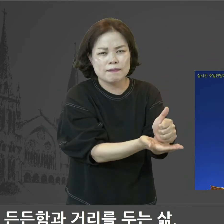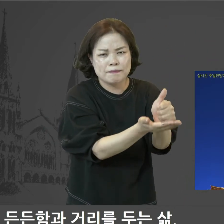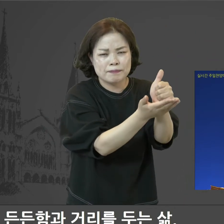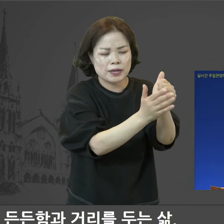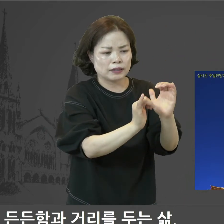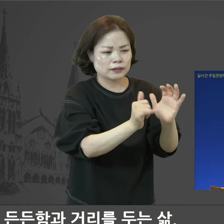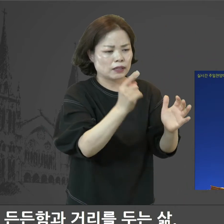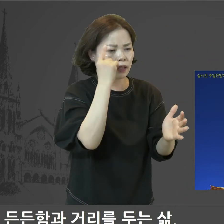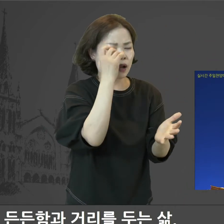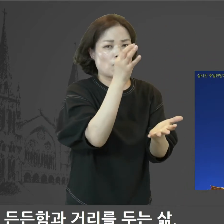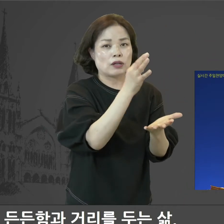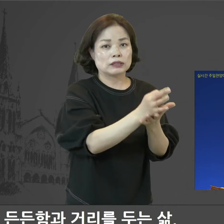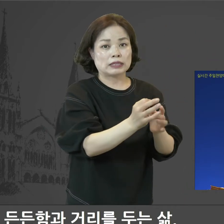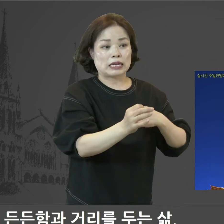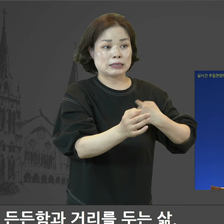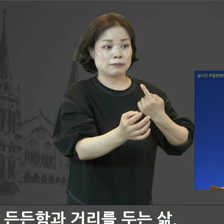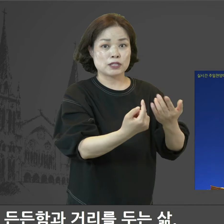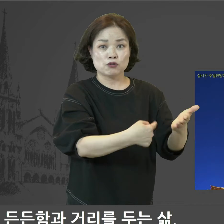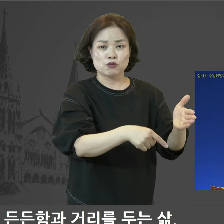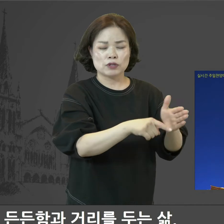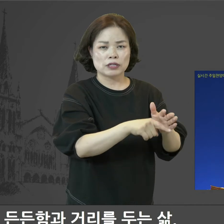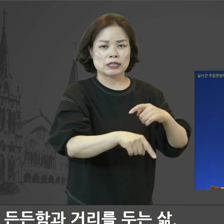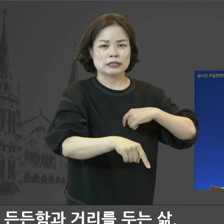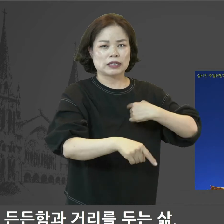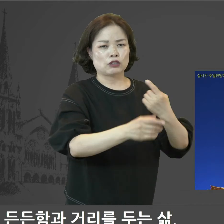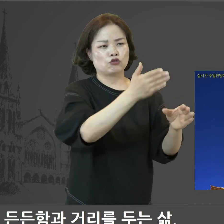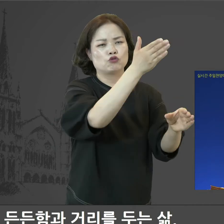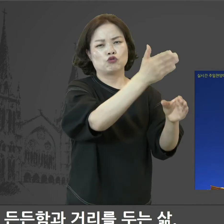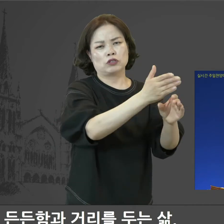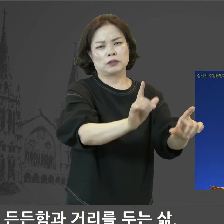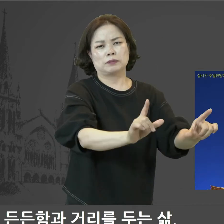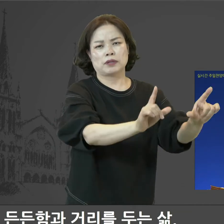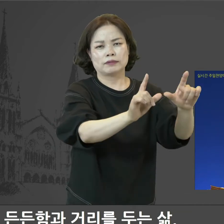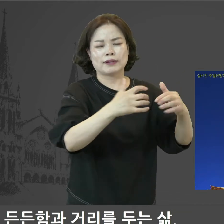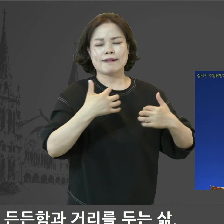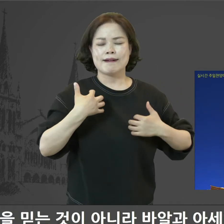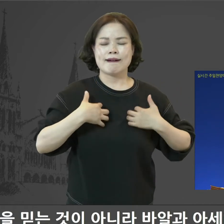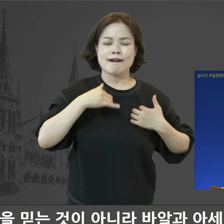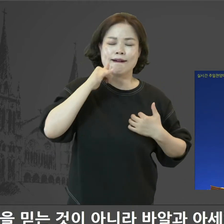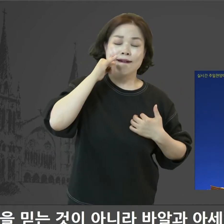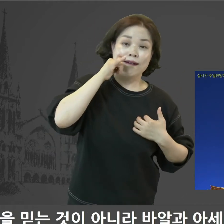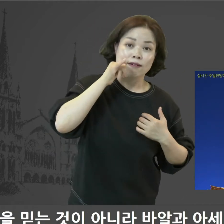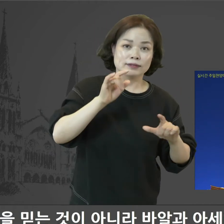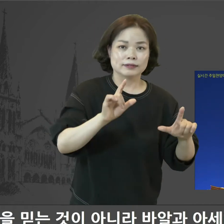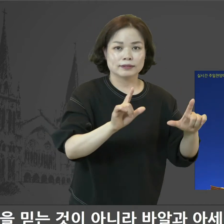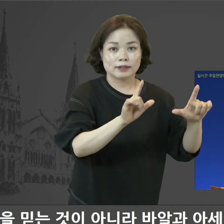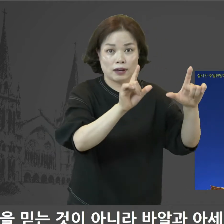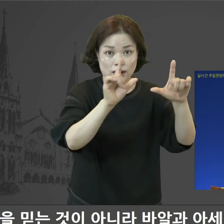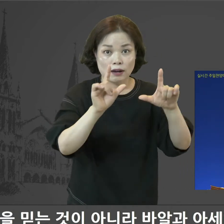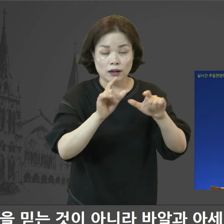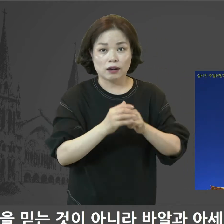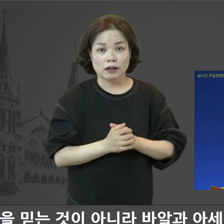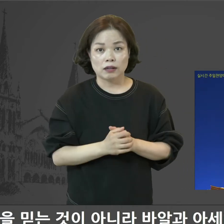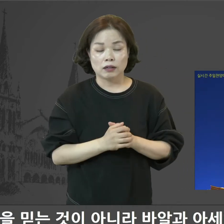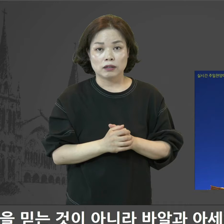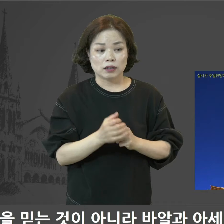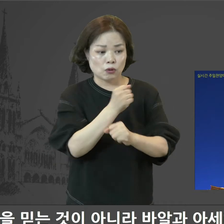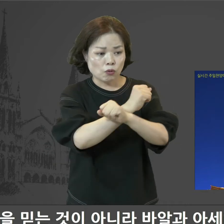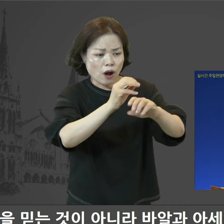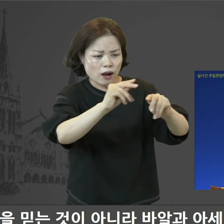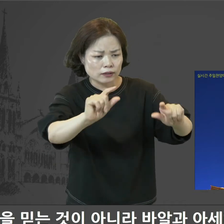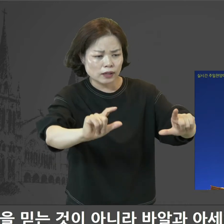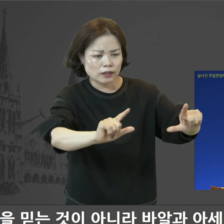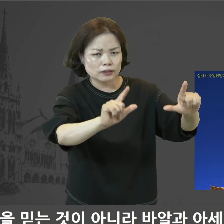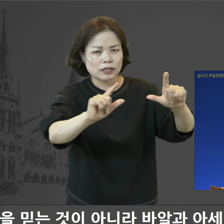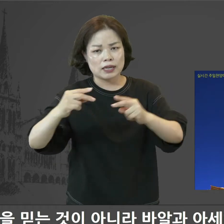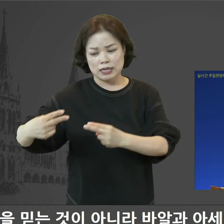가치관과 자기만을 위하는 자기 중심적인 삶, 쾌락적인 삶만을 따른다는 것이죠. 그런데 광야 생활이나